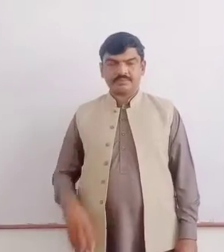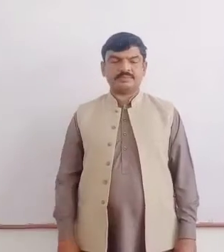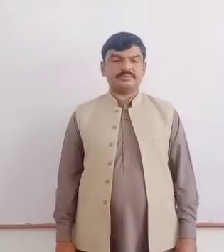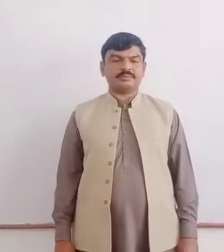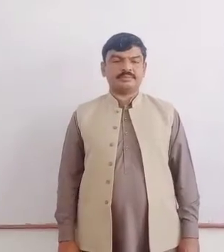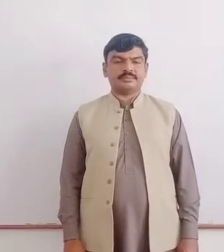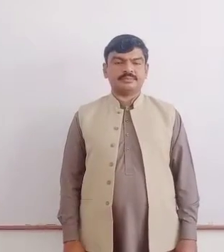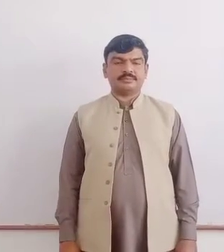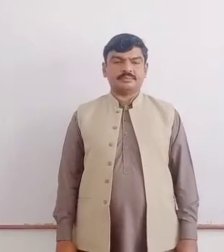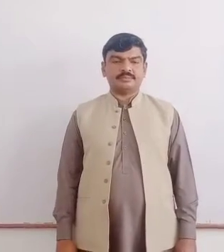मतलब,